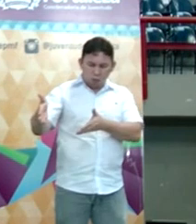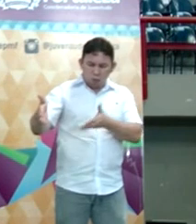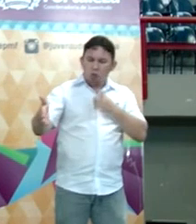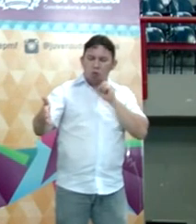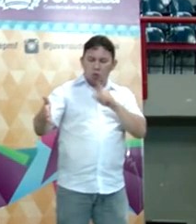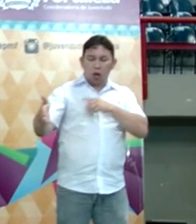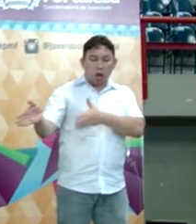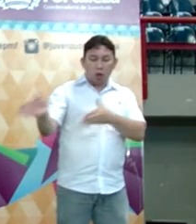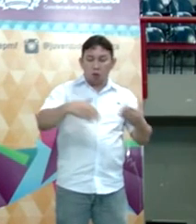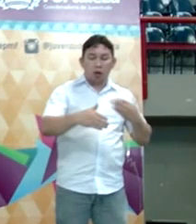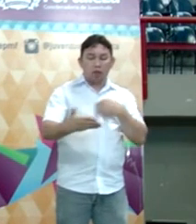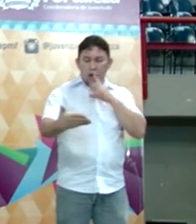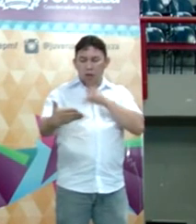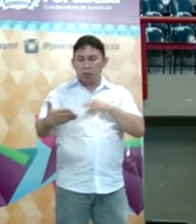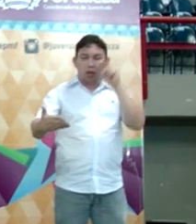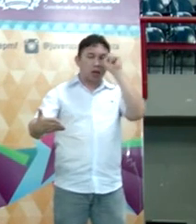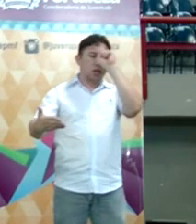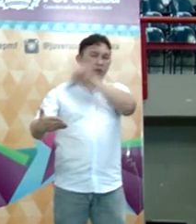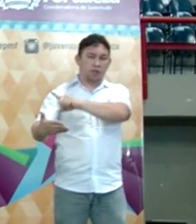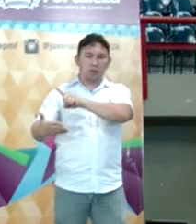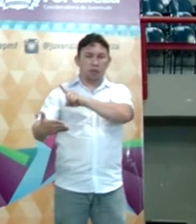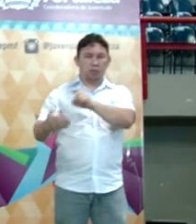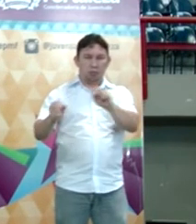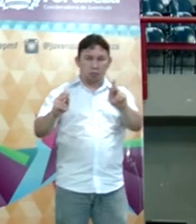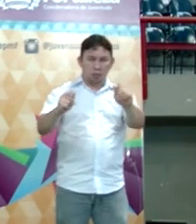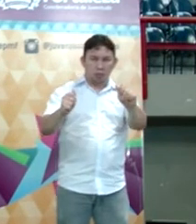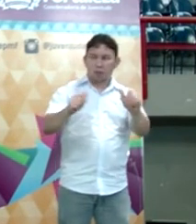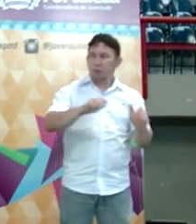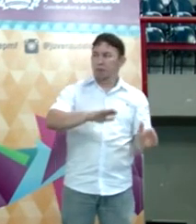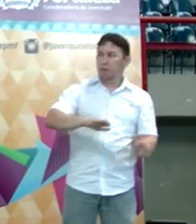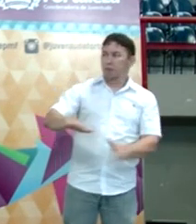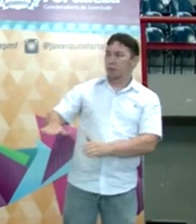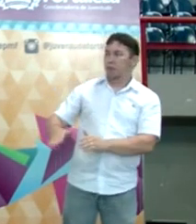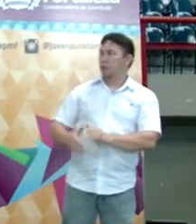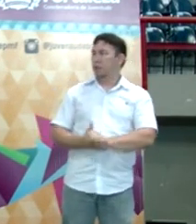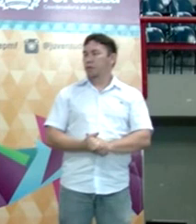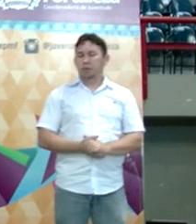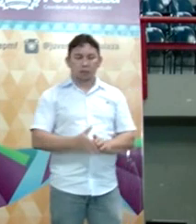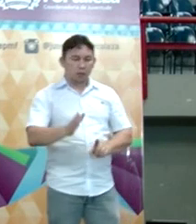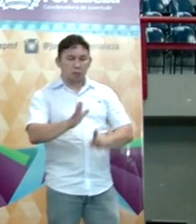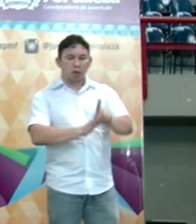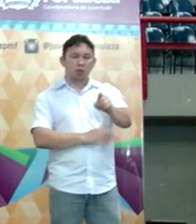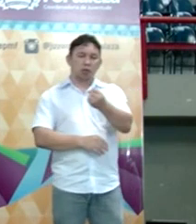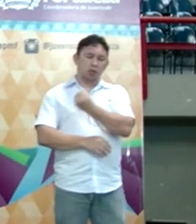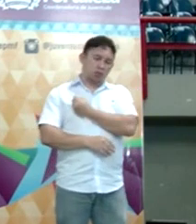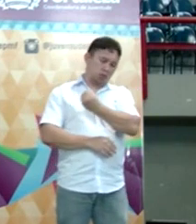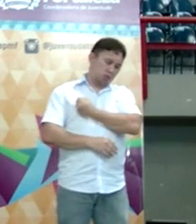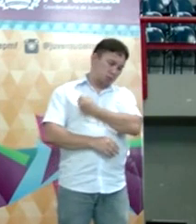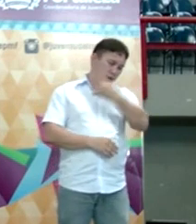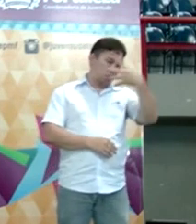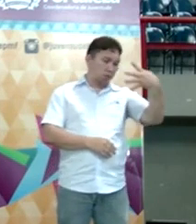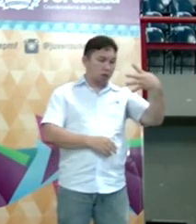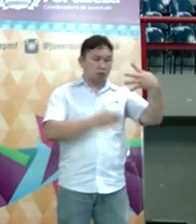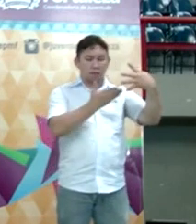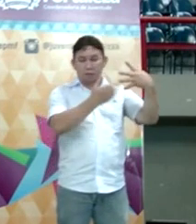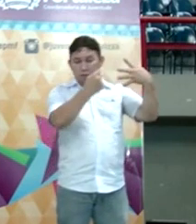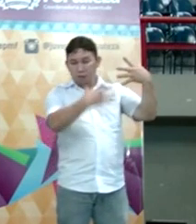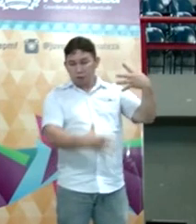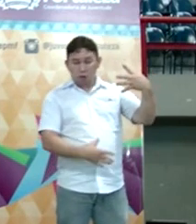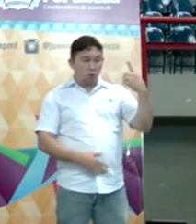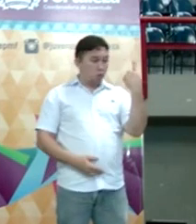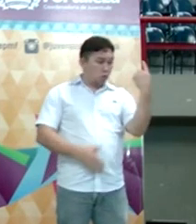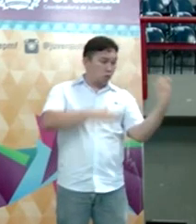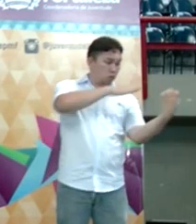você vai gastar tempo com as outras. Tá certo? Então vamos lá. Questão de número 4. A questão diz assim, ó.